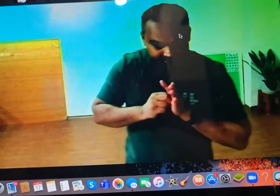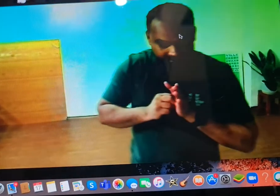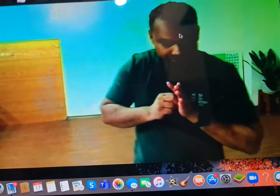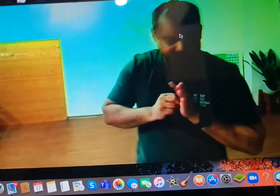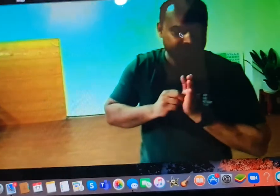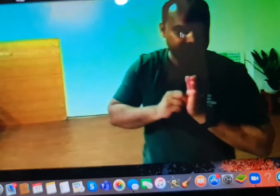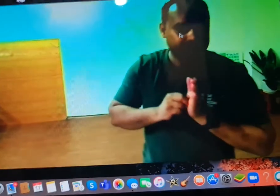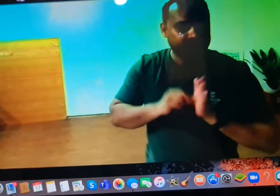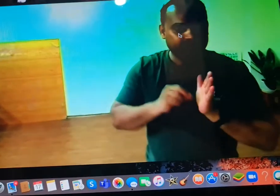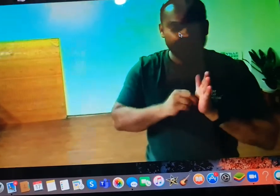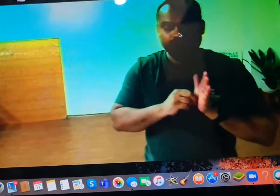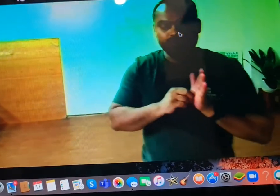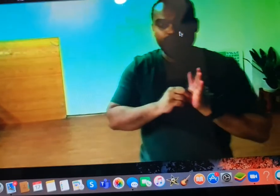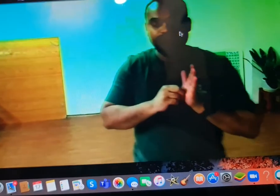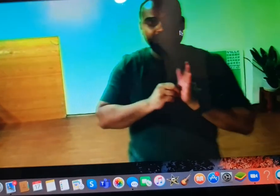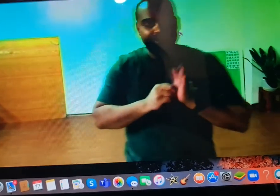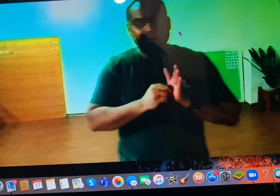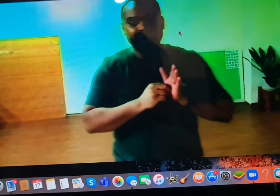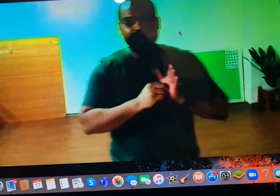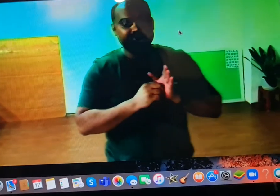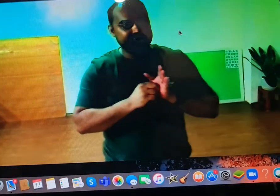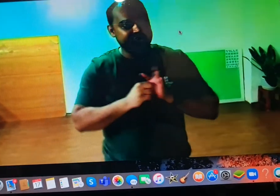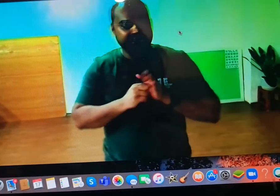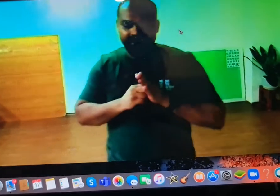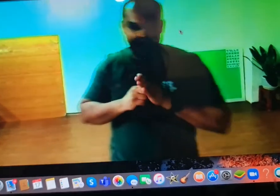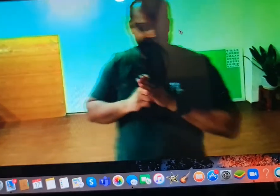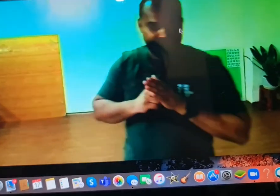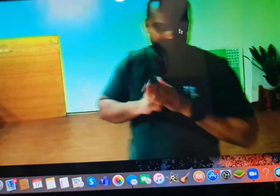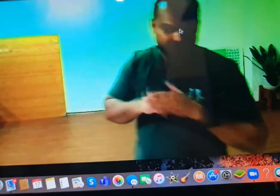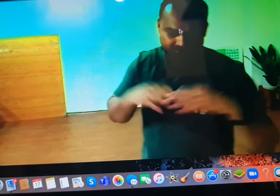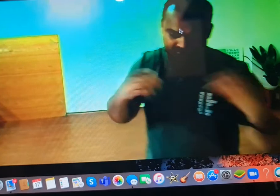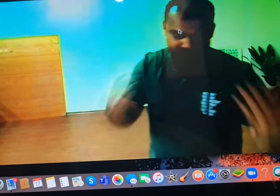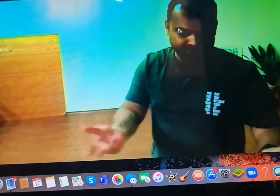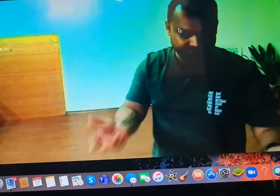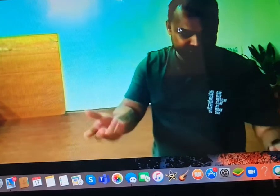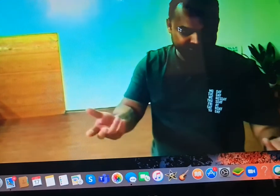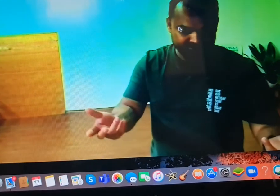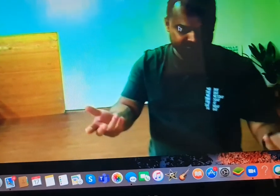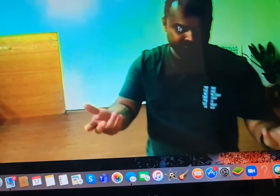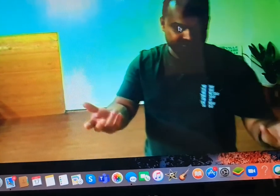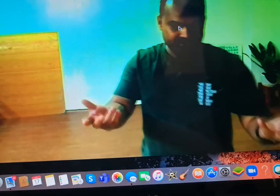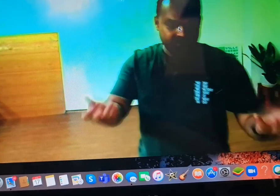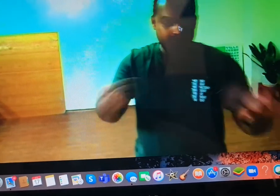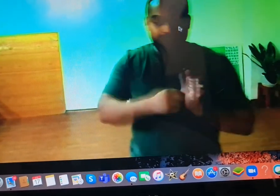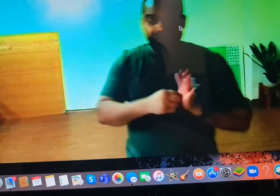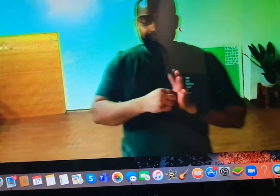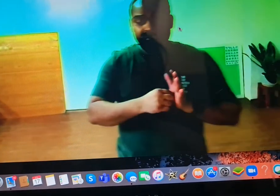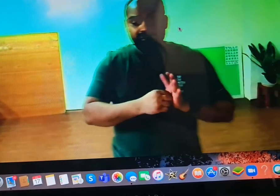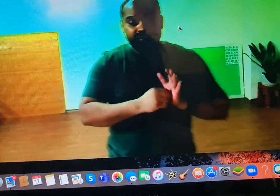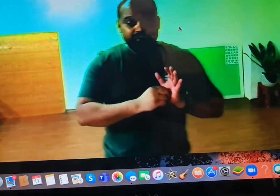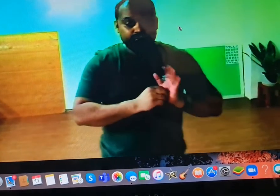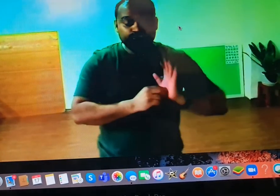पास सारे, यू नो यू कैन गो फॉर एनी काइंड ऑफ डिसीज दे हैव द थिंग्स, बट यू विल